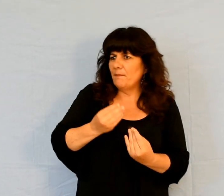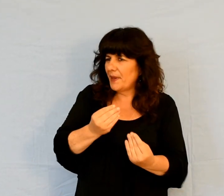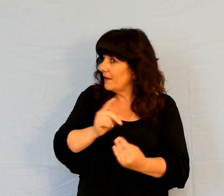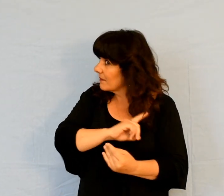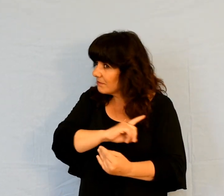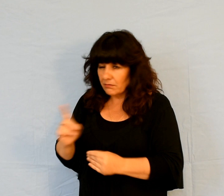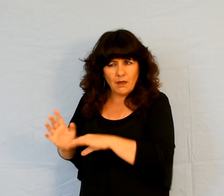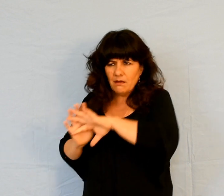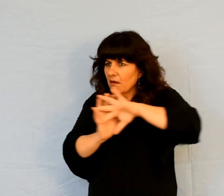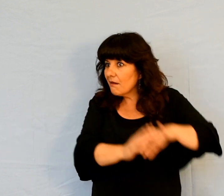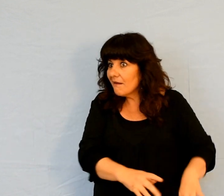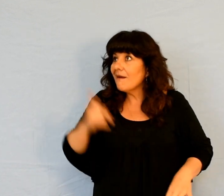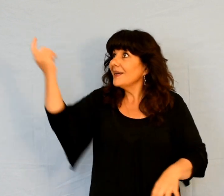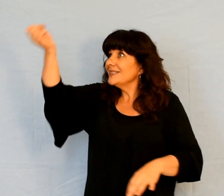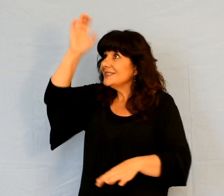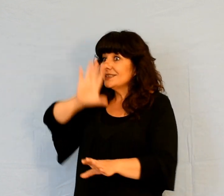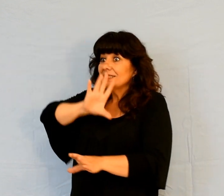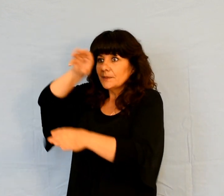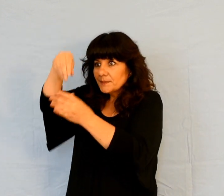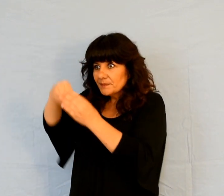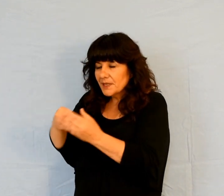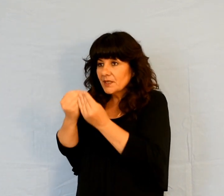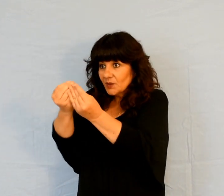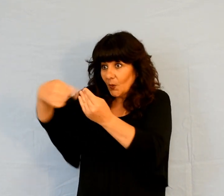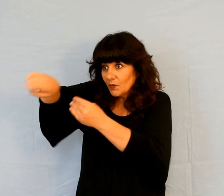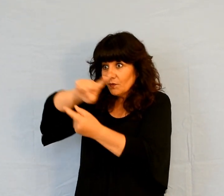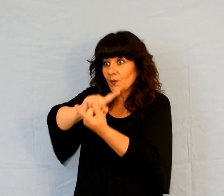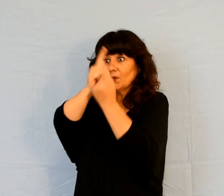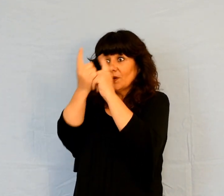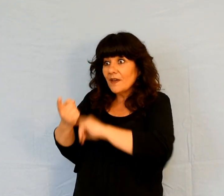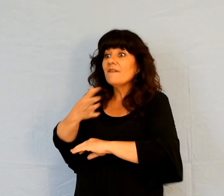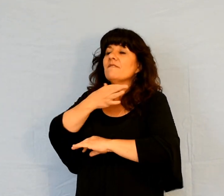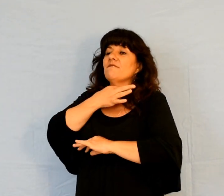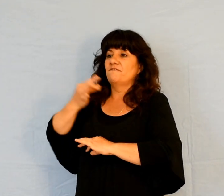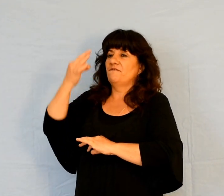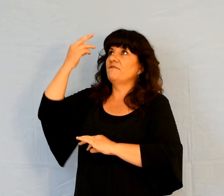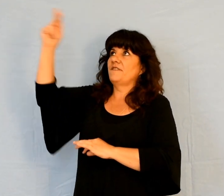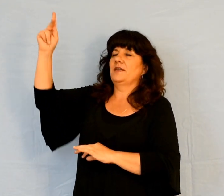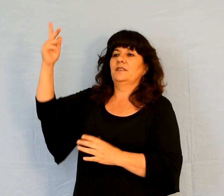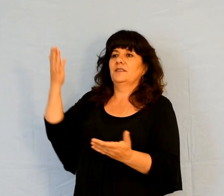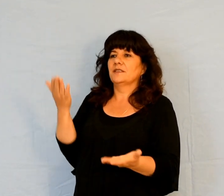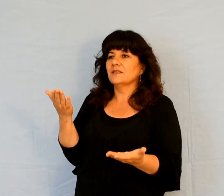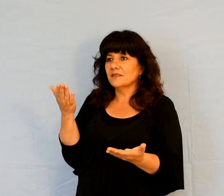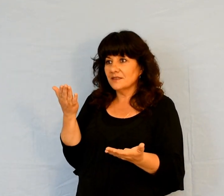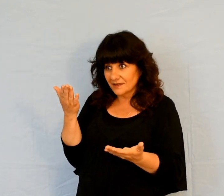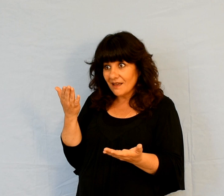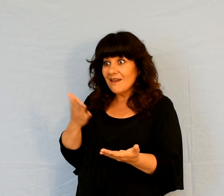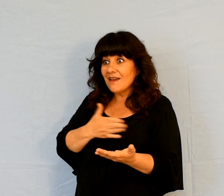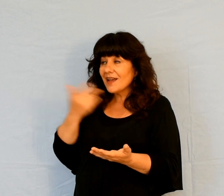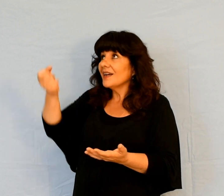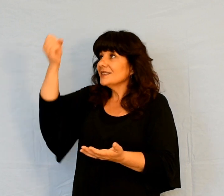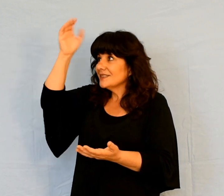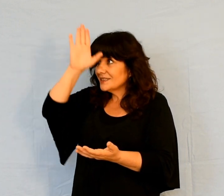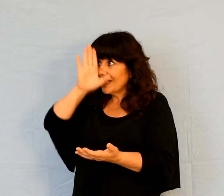un esprit qui fait de vous des fils, et c'est en lui que nous crions «